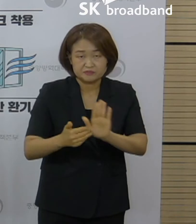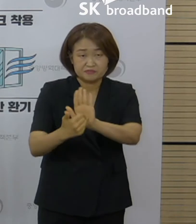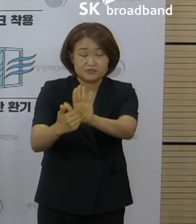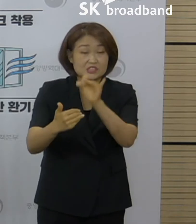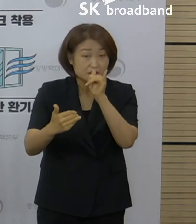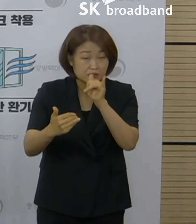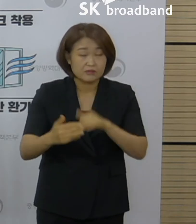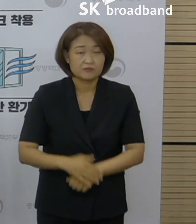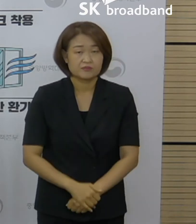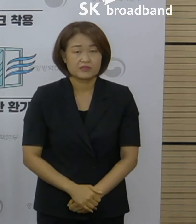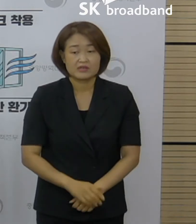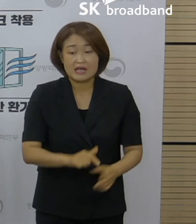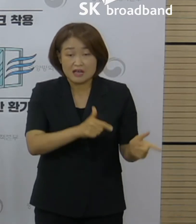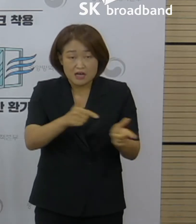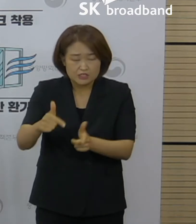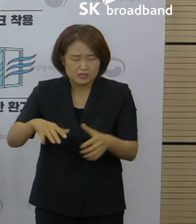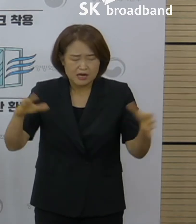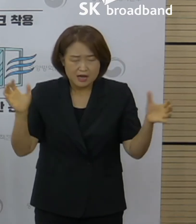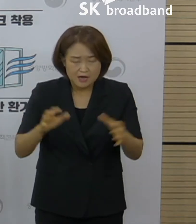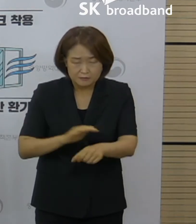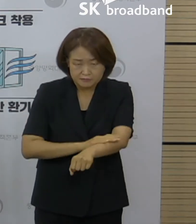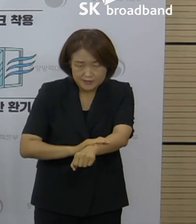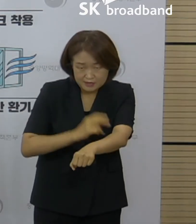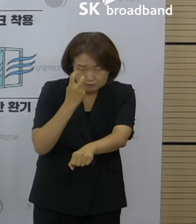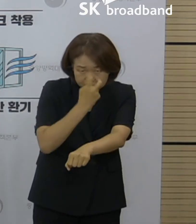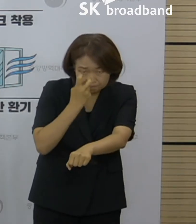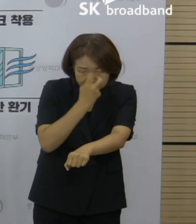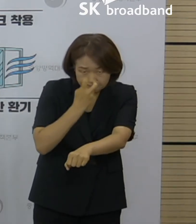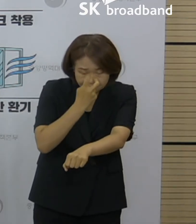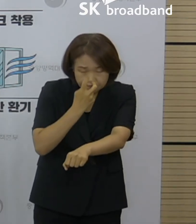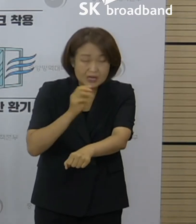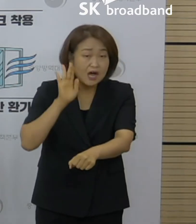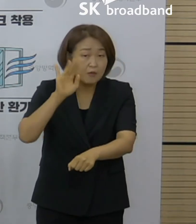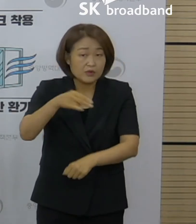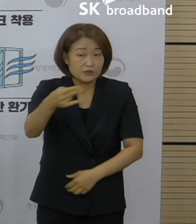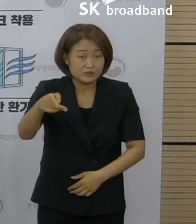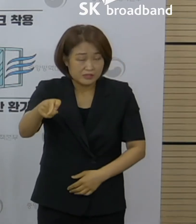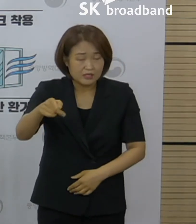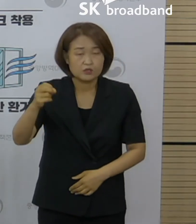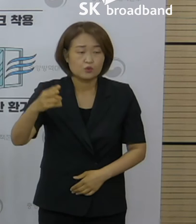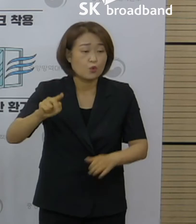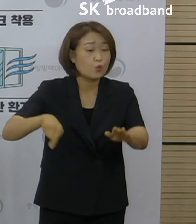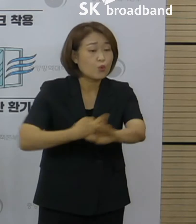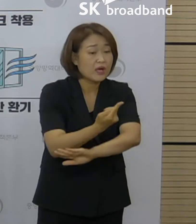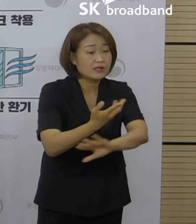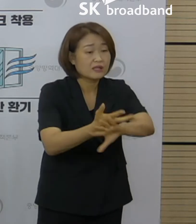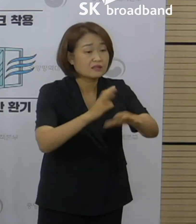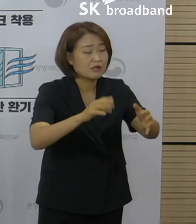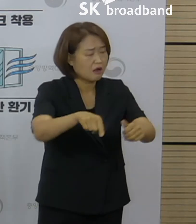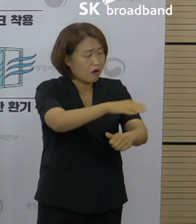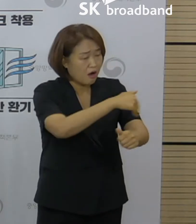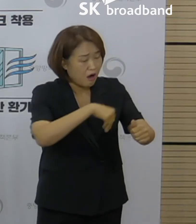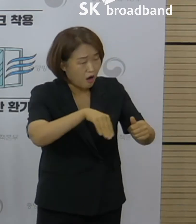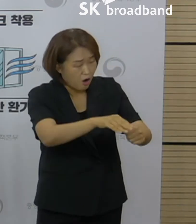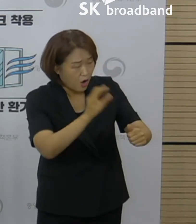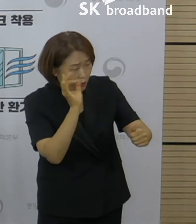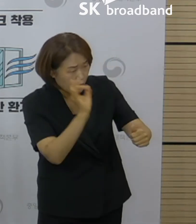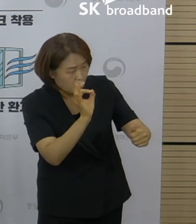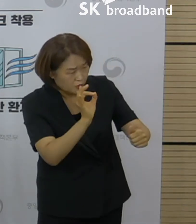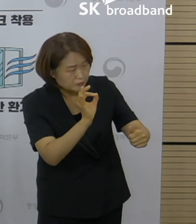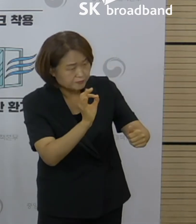때문에 이러한 조치들을 철저히 이행하고 향후 인도네시아뿐만 아니라 다른 국외 상황에 대해서도 좀 더